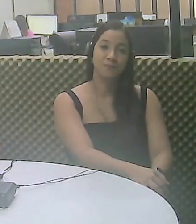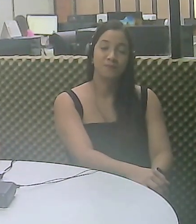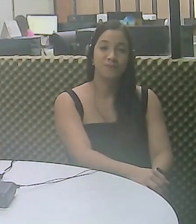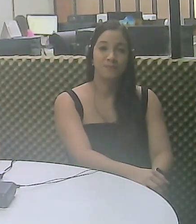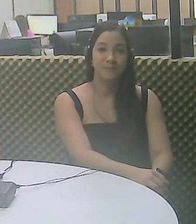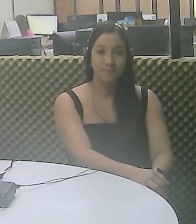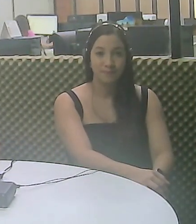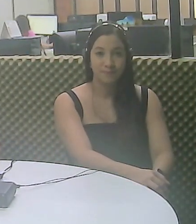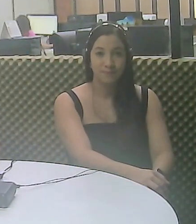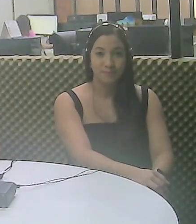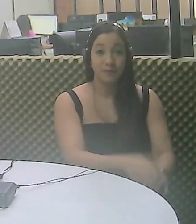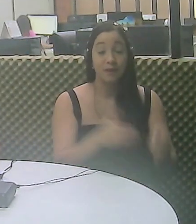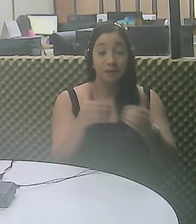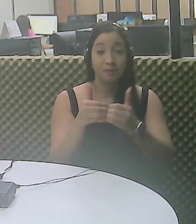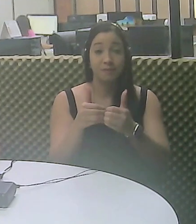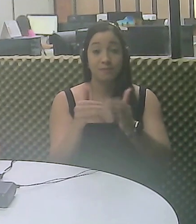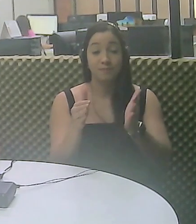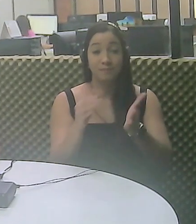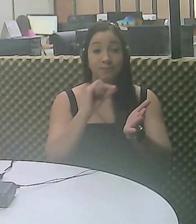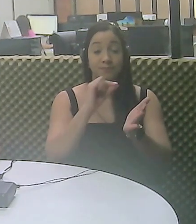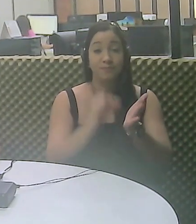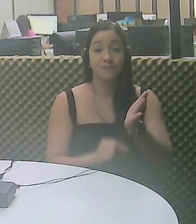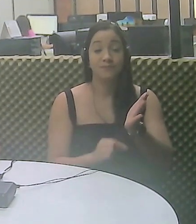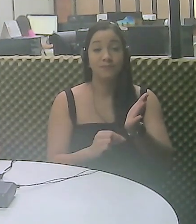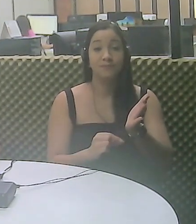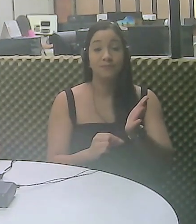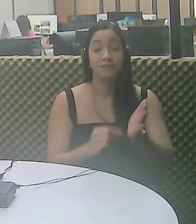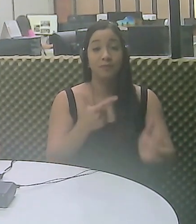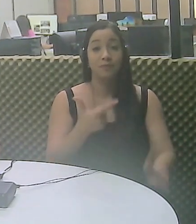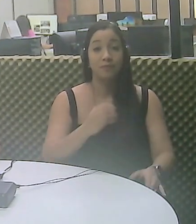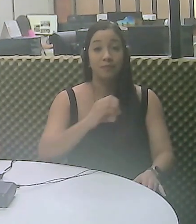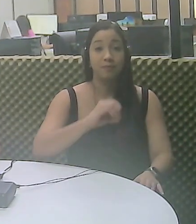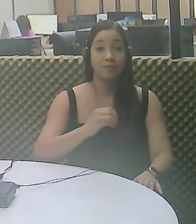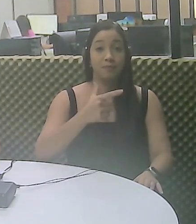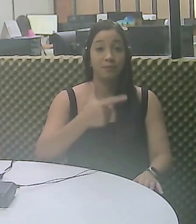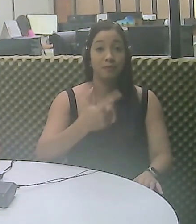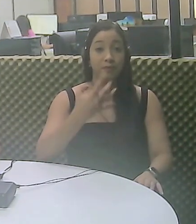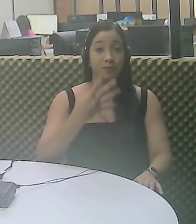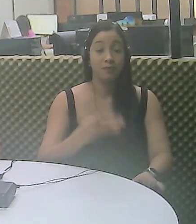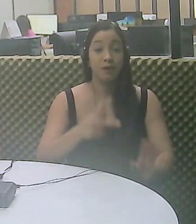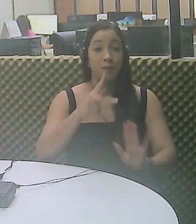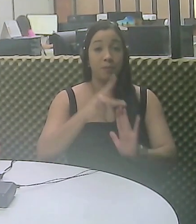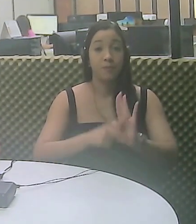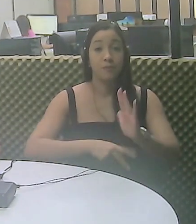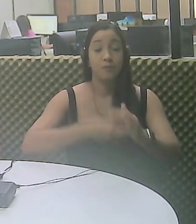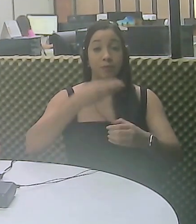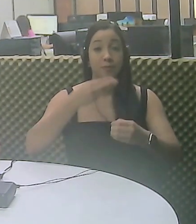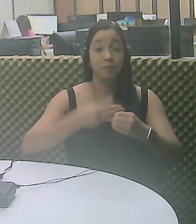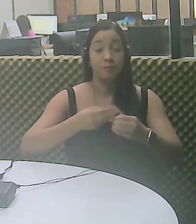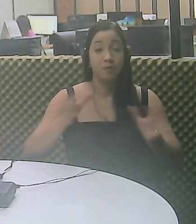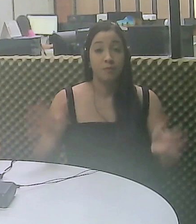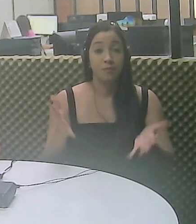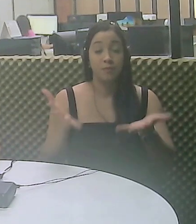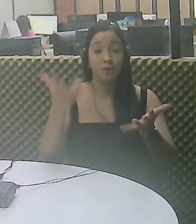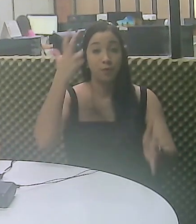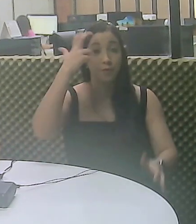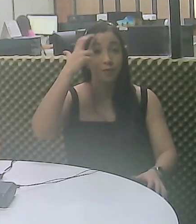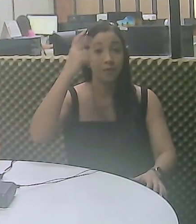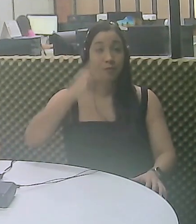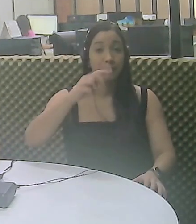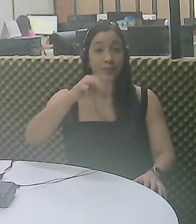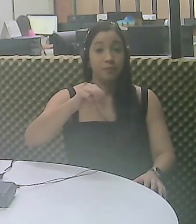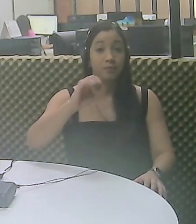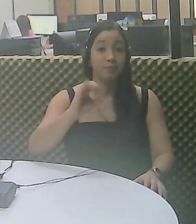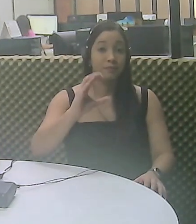notícias. Seguem abertas as inscrições para a edição 2024 do Programa Municipal de Incentivo à Cultura, o